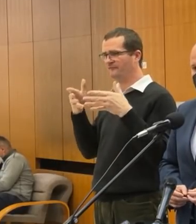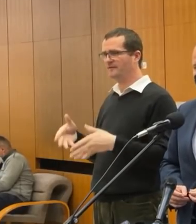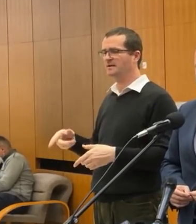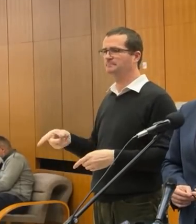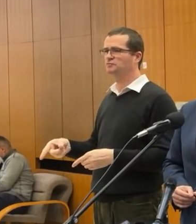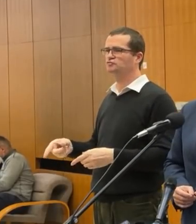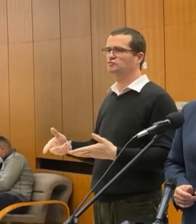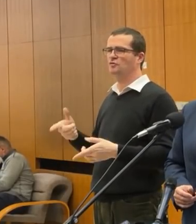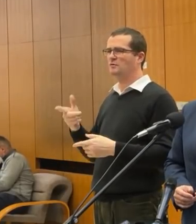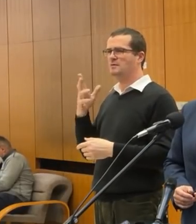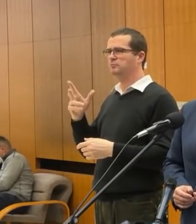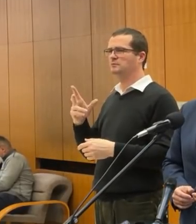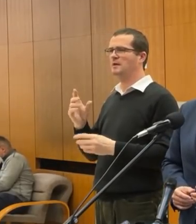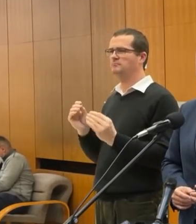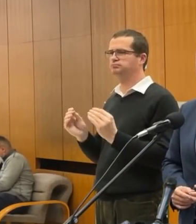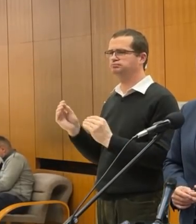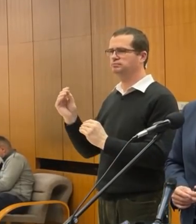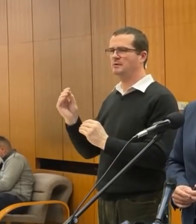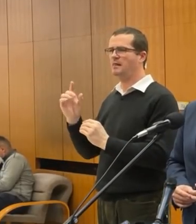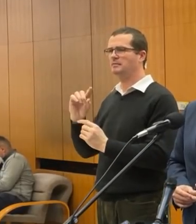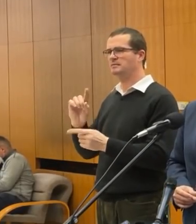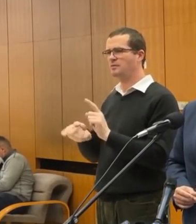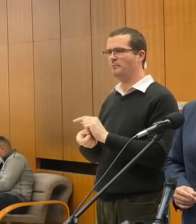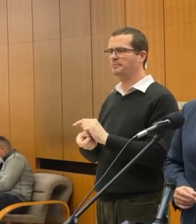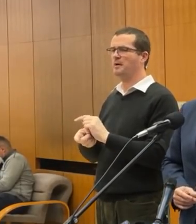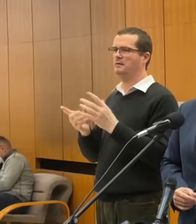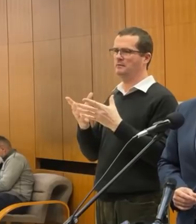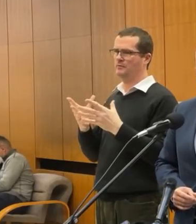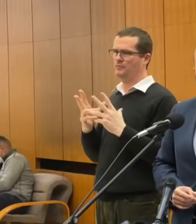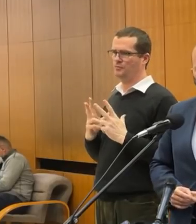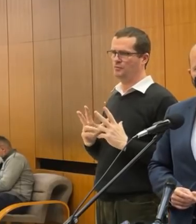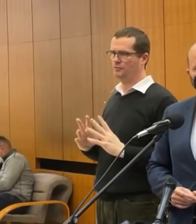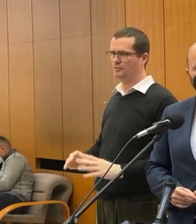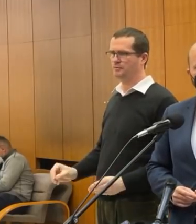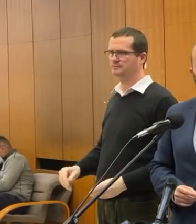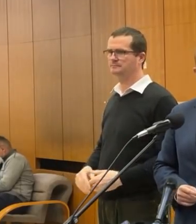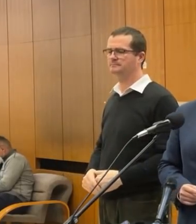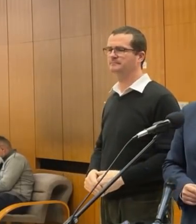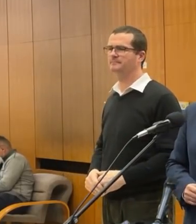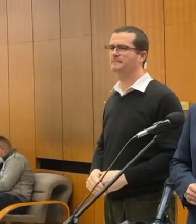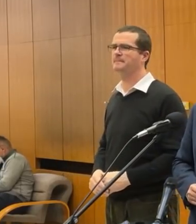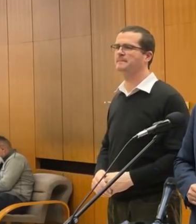minister zahraničných vecí, že to nebude ďalej eskalovať, ale práve naopak, že sa situácia ukľudní.